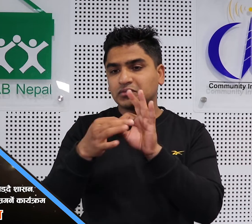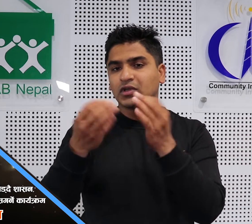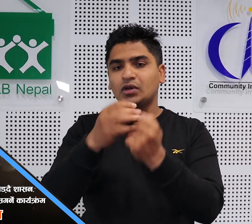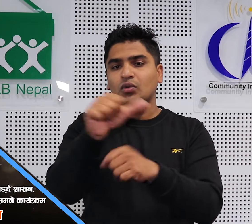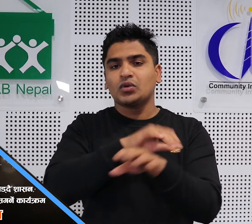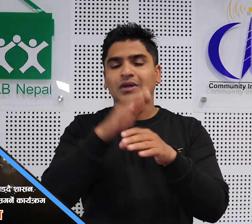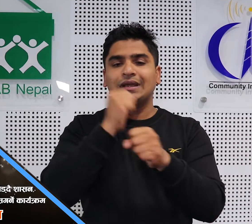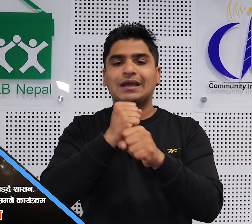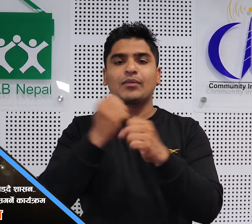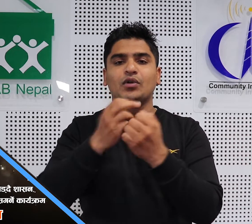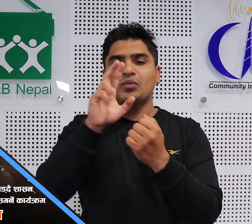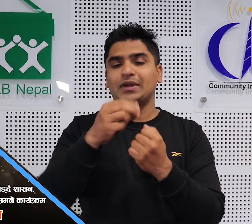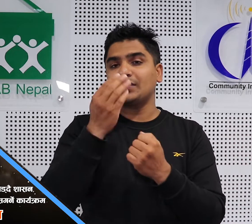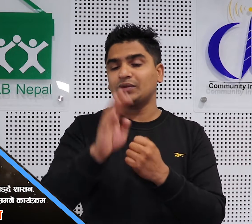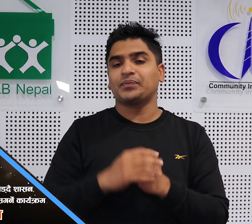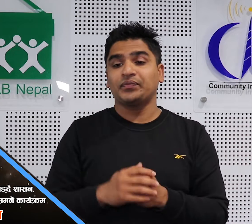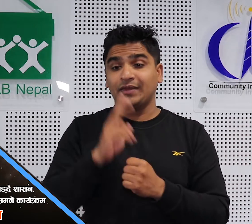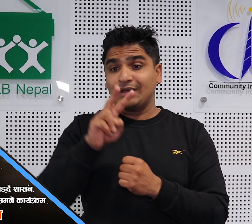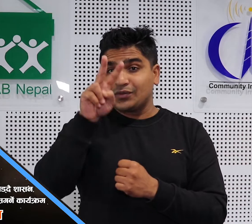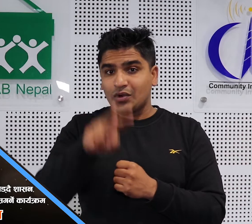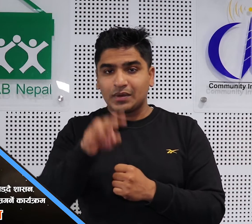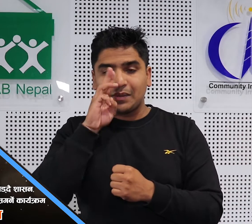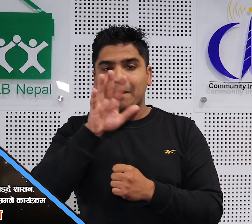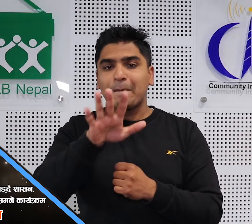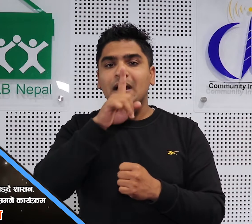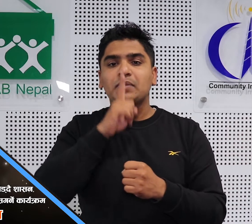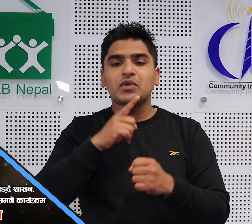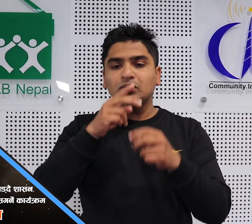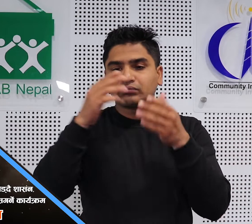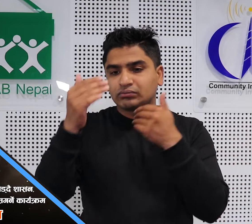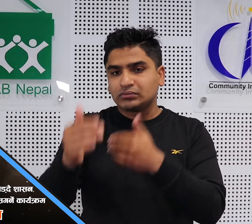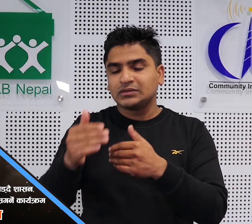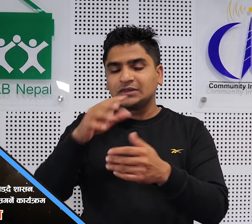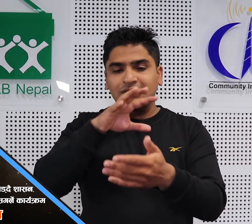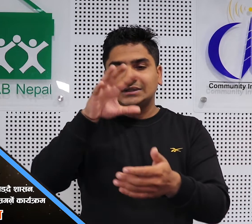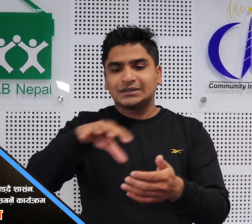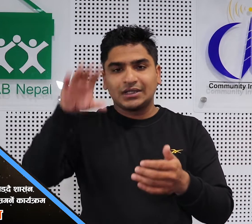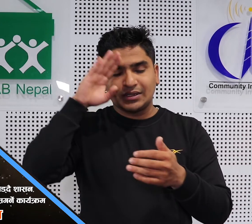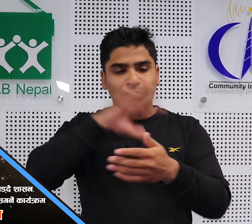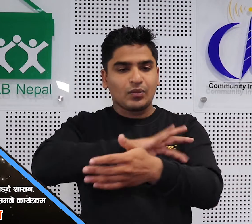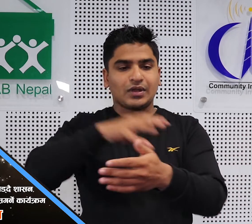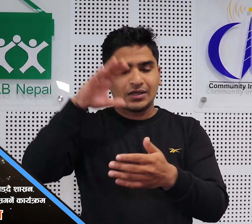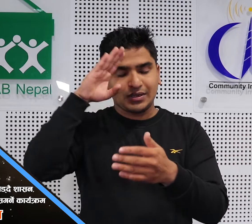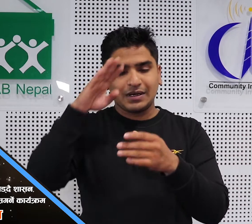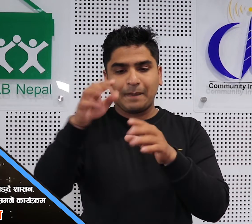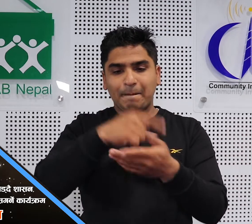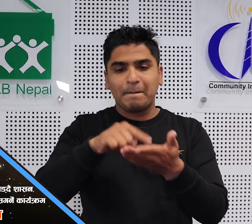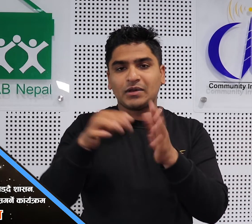उनीहरूले काम गर्नुपर्ने हुन्छ। यस्तो अवस्थामा 5 वर्षको अवधिमा स्थानीय सरकार र प्रदेश सरकार बीचको समन्वय कस्तो